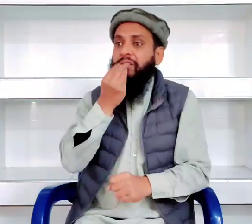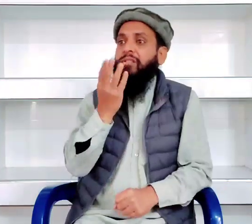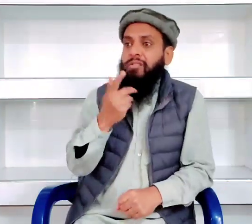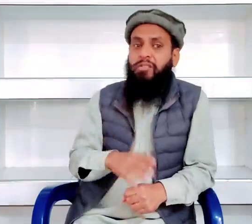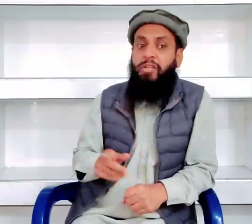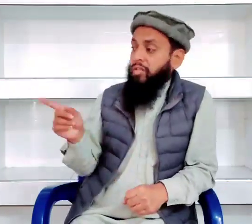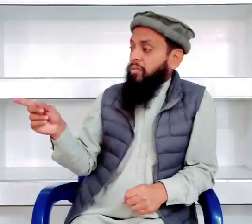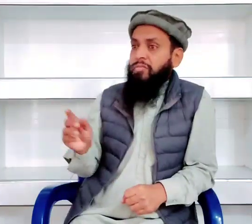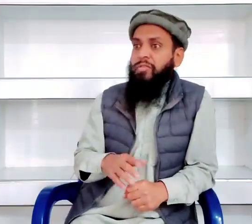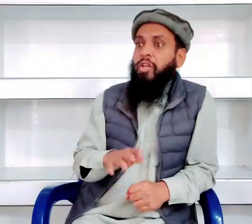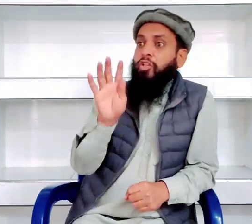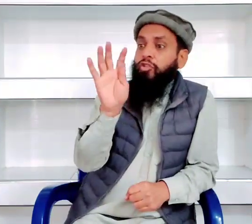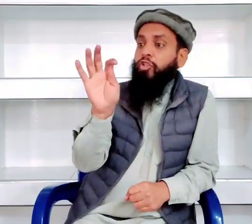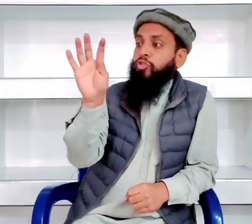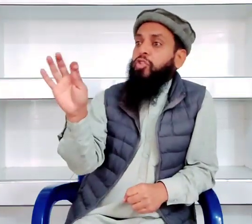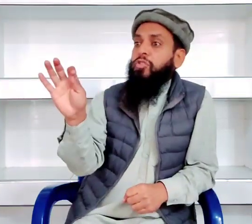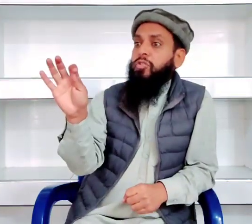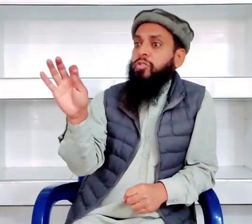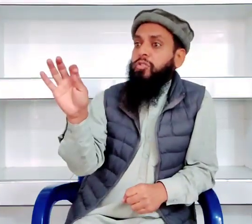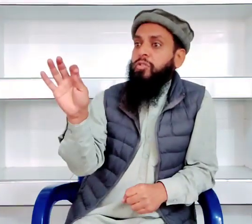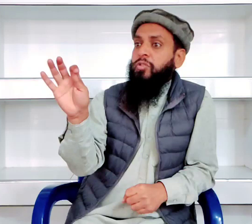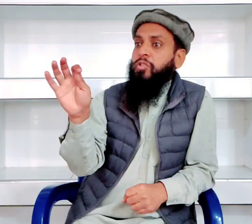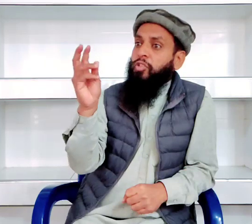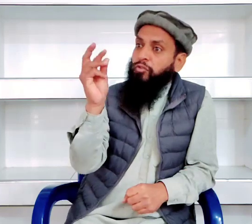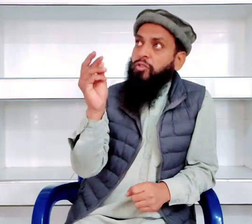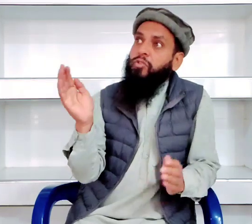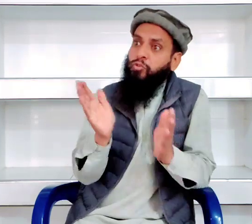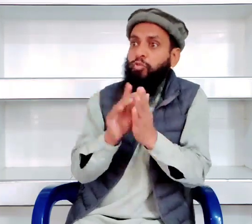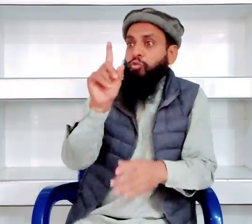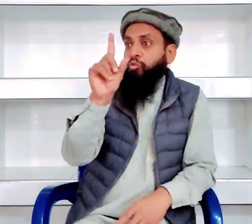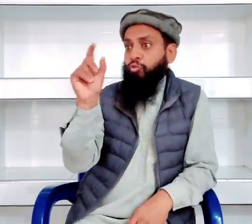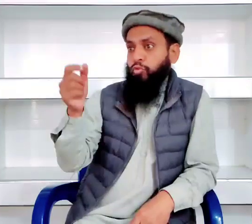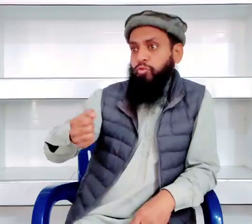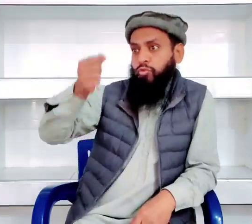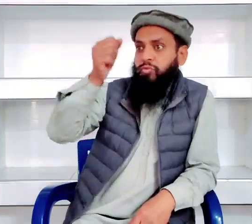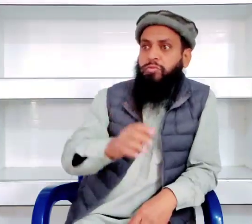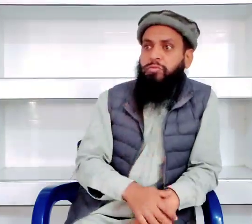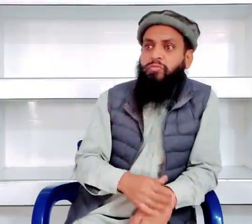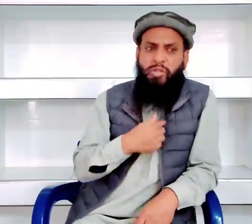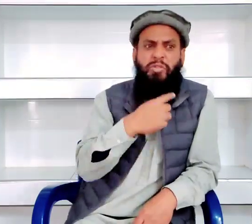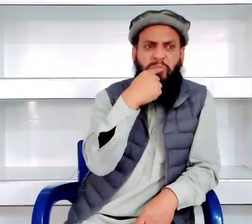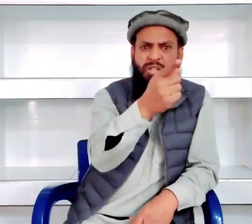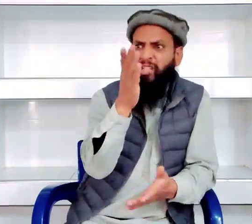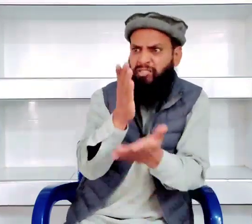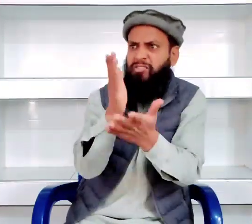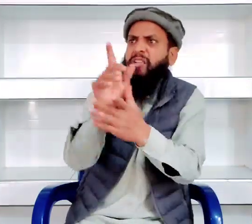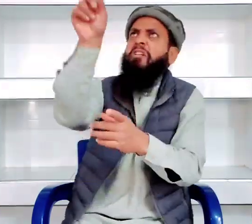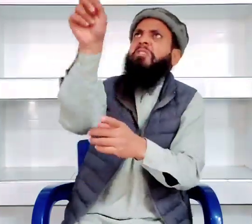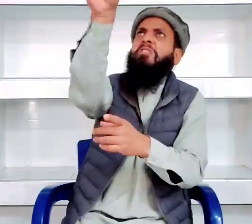ਦੇ ਚੋਂ ਗੋਸ਼ ਨਿਕਲ ਆਏਗਾ ਆਂਦਾ ਜਨਾਬ ਢਾਈ ਮਹੀਨੇ ਨੂੰ ਗੋਸ਼ੇ ਹੈ ਤੇ ਕੱਟਾ ਤੂੰ ਲੈ ਇਹਦੇ ਚੋਂ ਨਿਕਲੇ